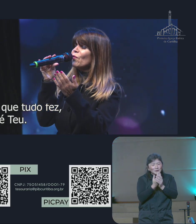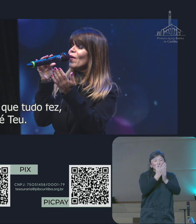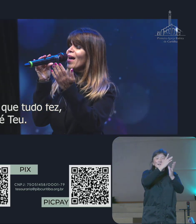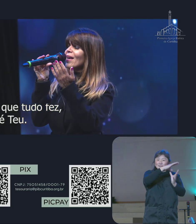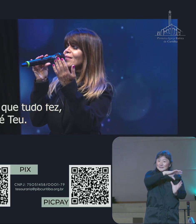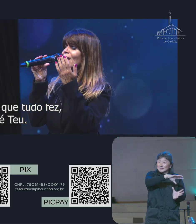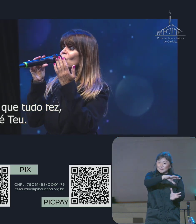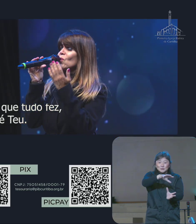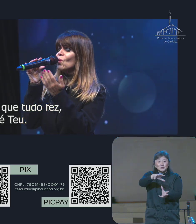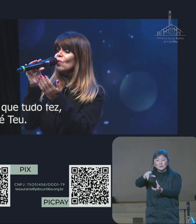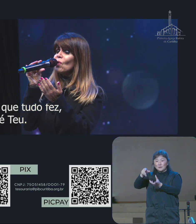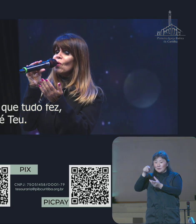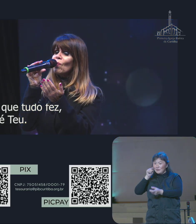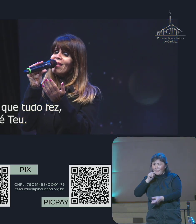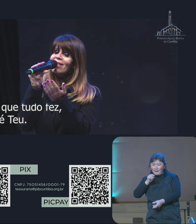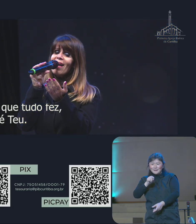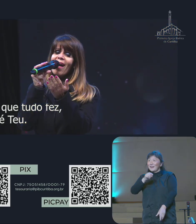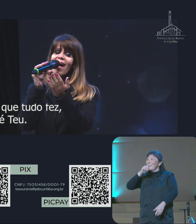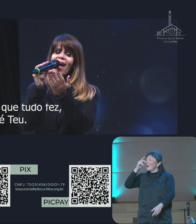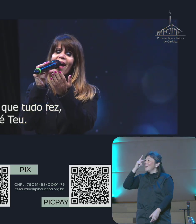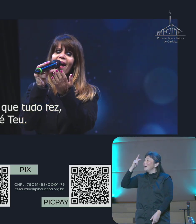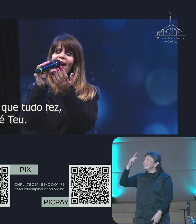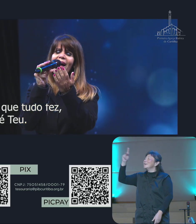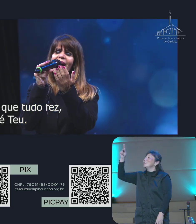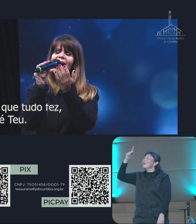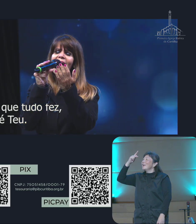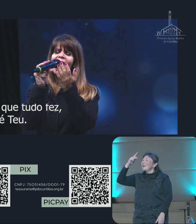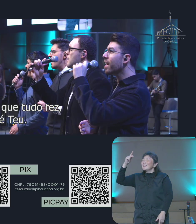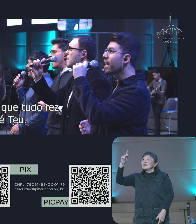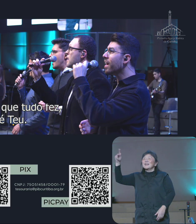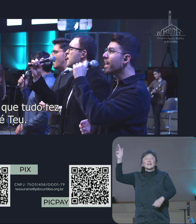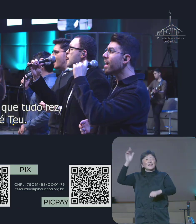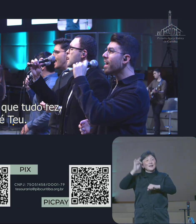tudo fez, tudo é teu.